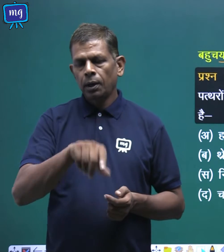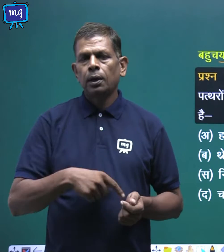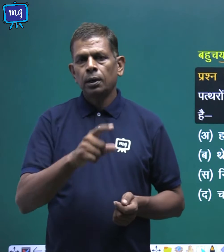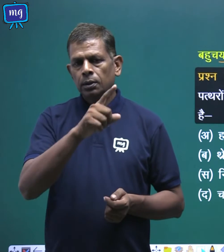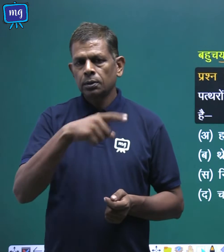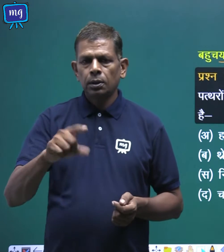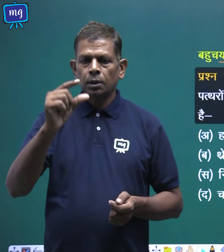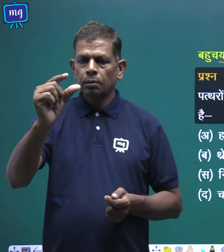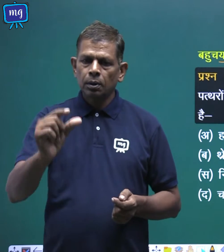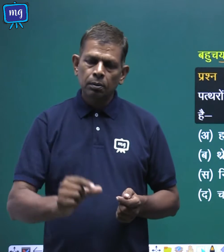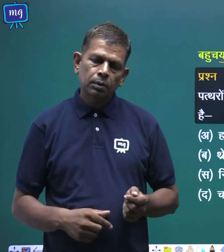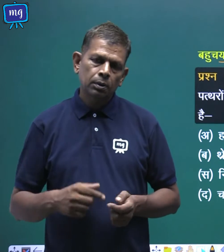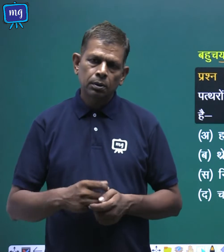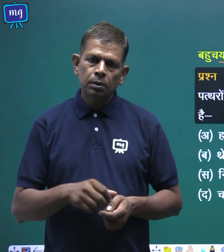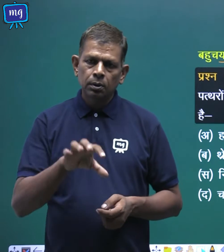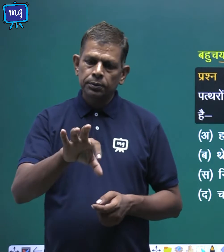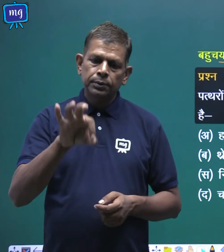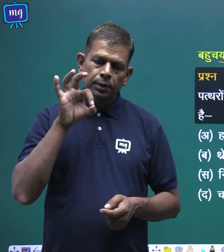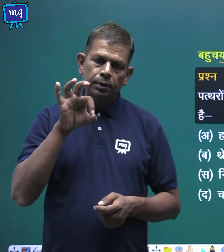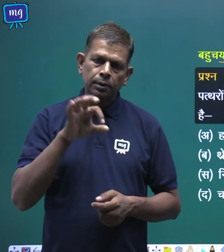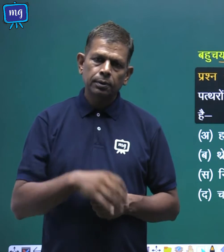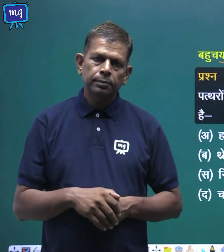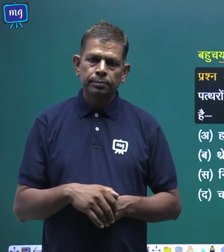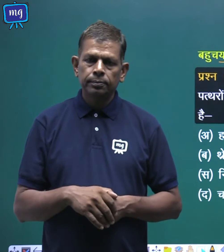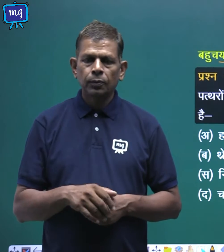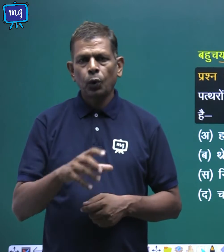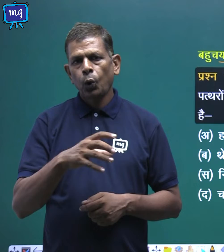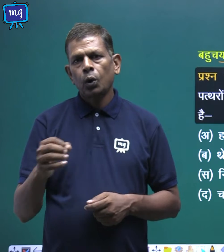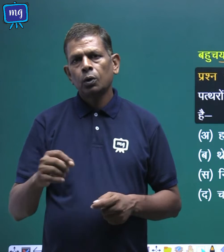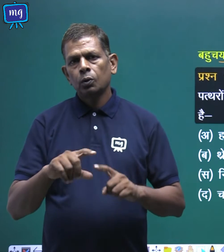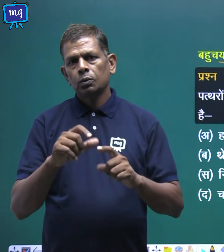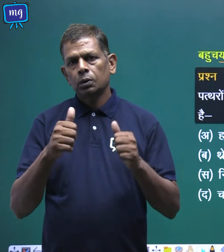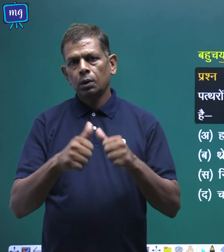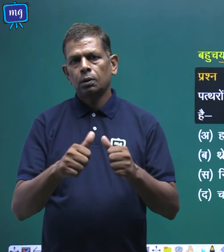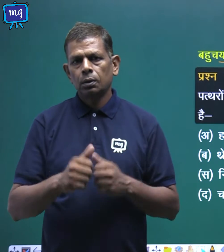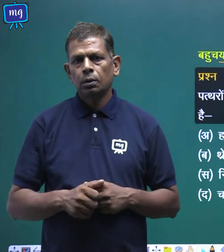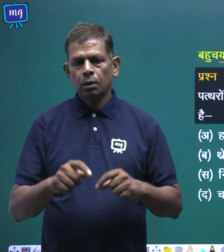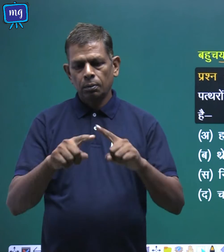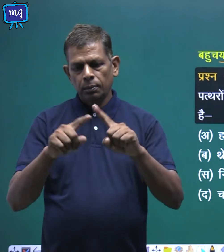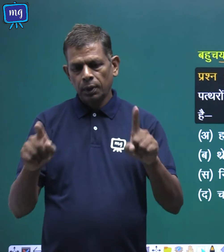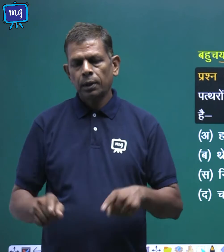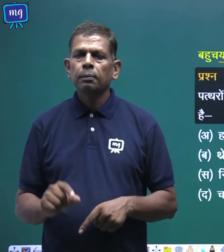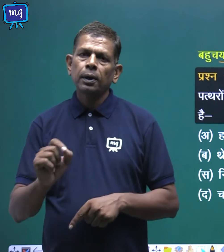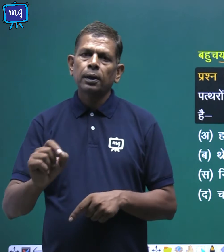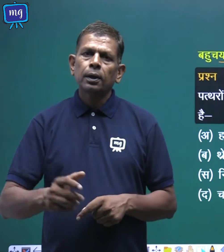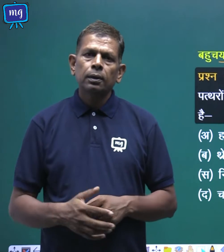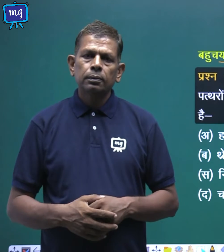विकल्प का चयन करना है और उत्तर ब्रैकेट में लिखना है।